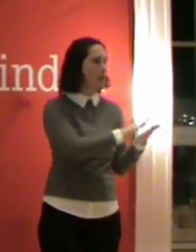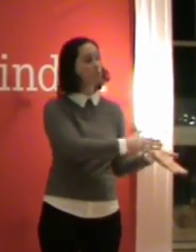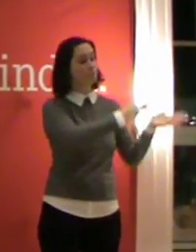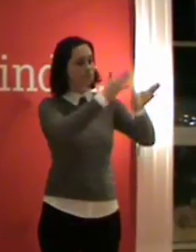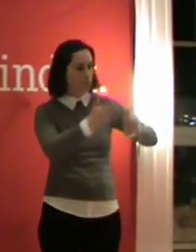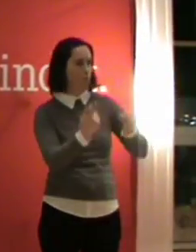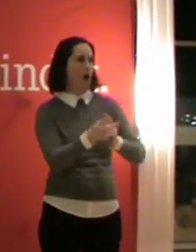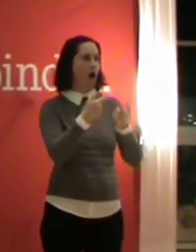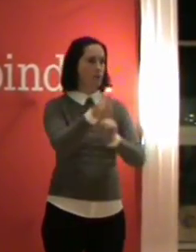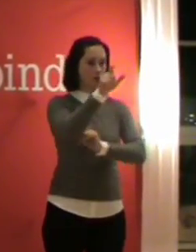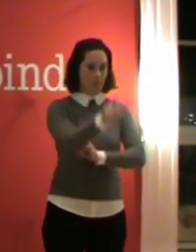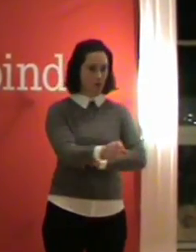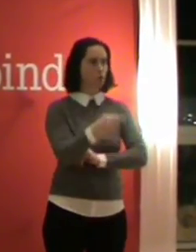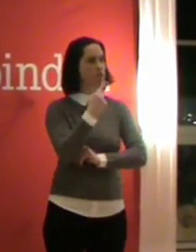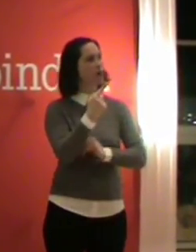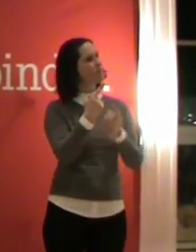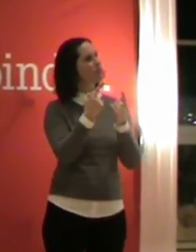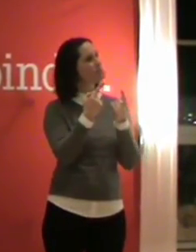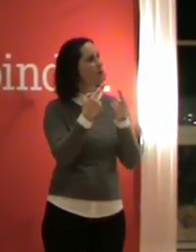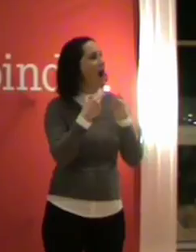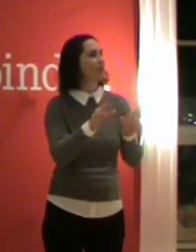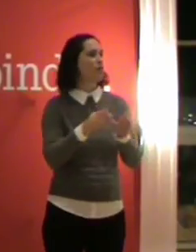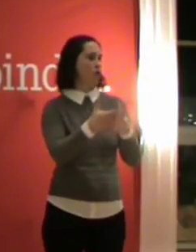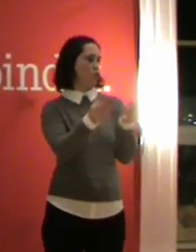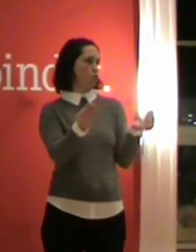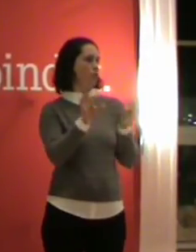eben eine Alternative in unserem Land,